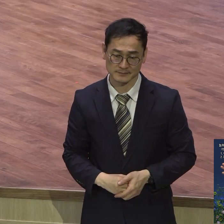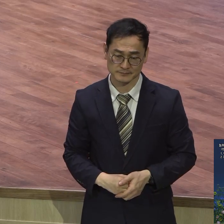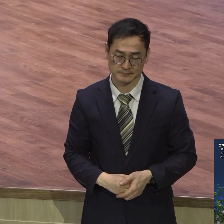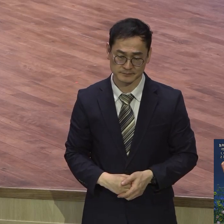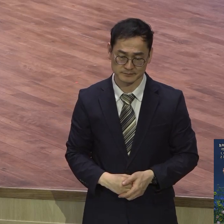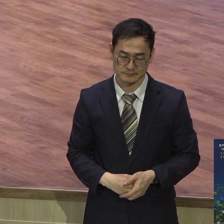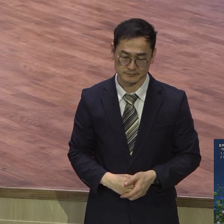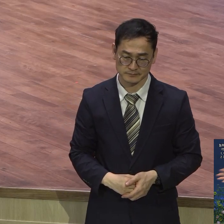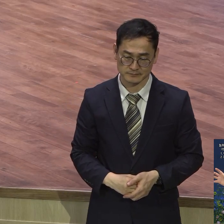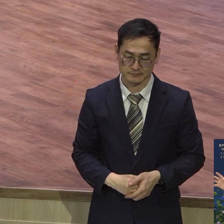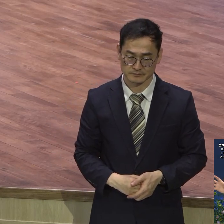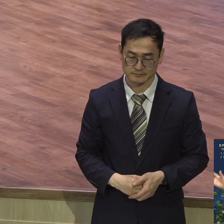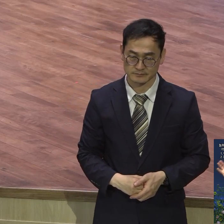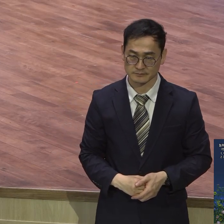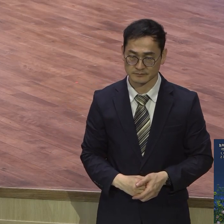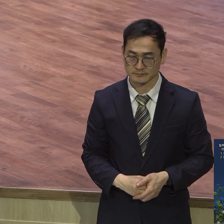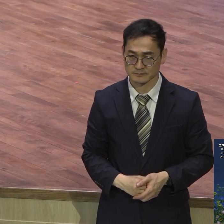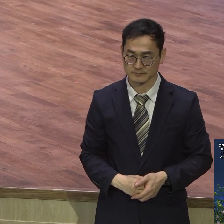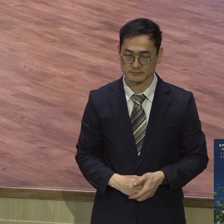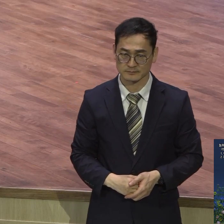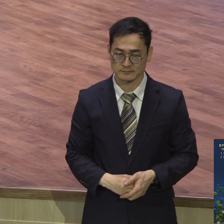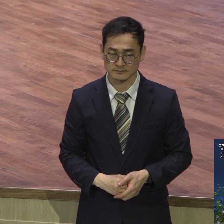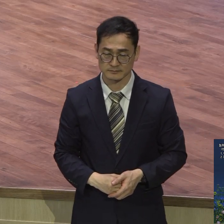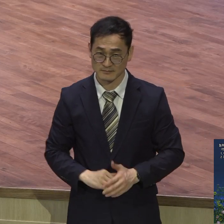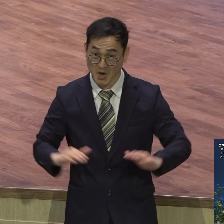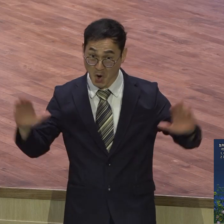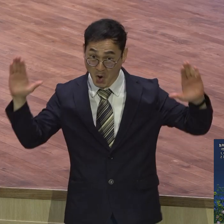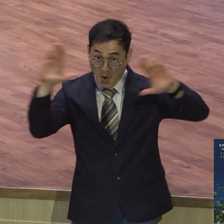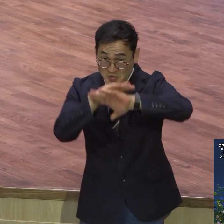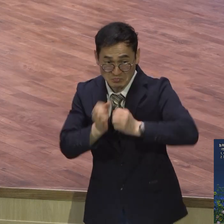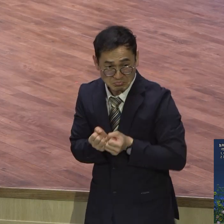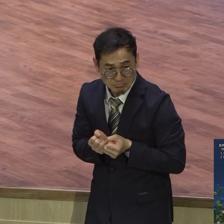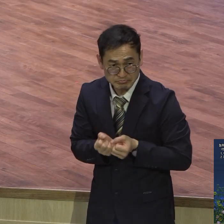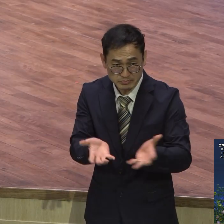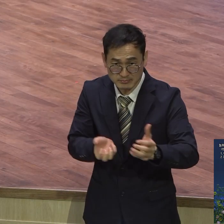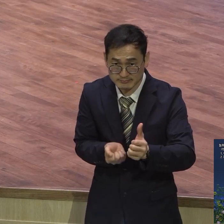실패자의식으로 가득 찬뿌려 허감이 확 돌아버렸어요